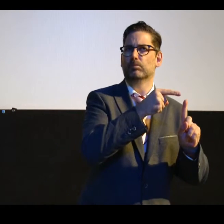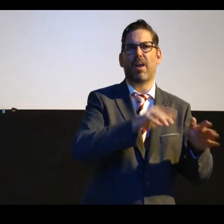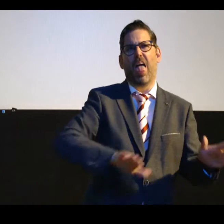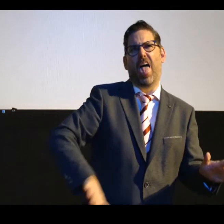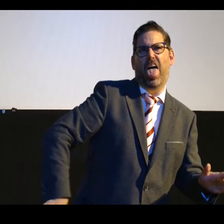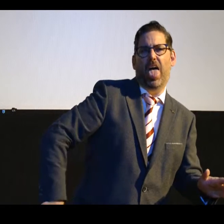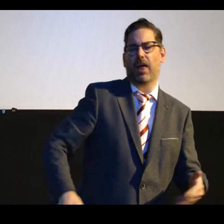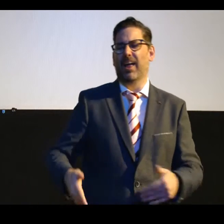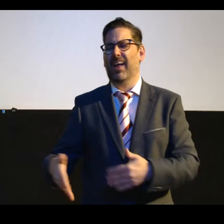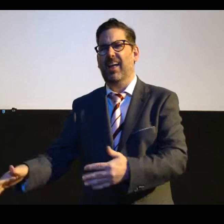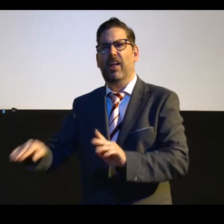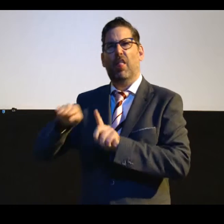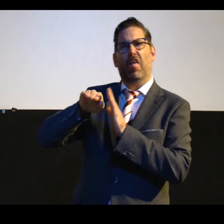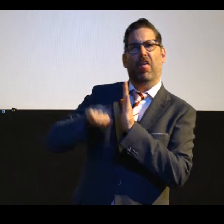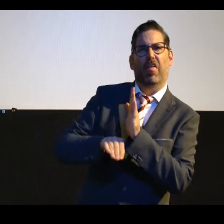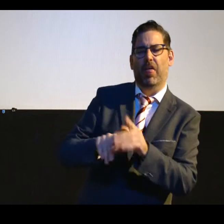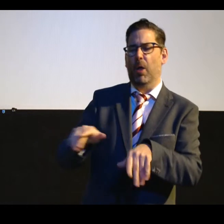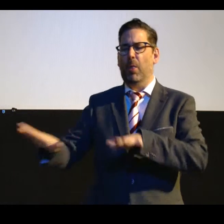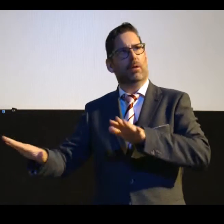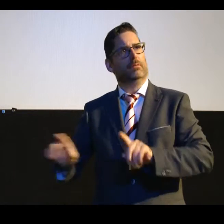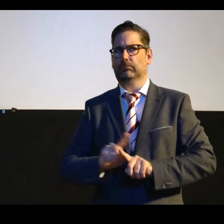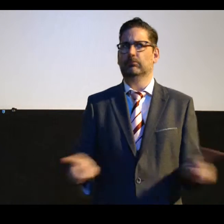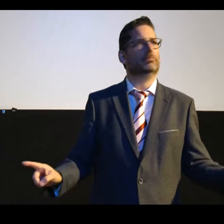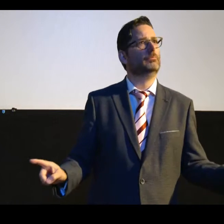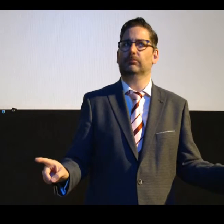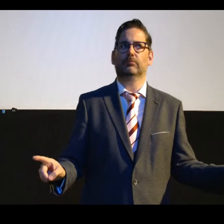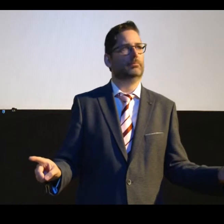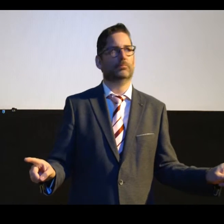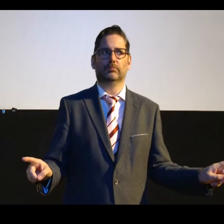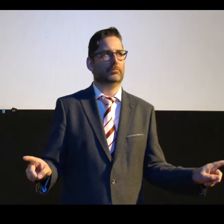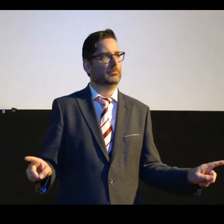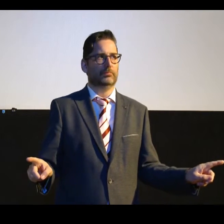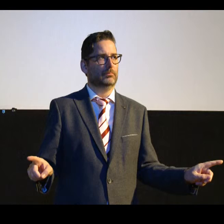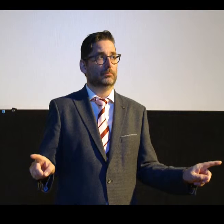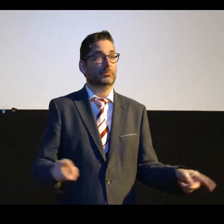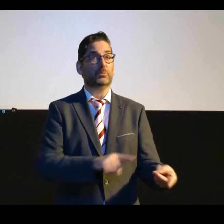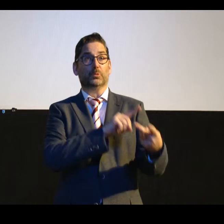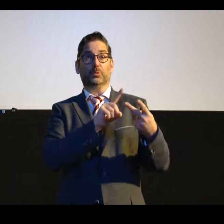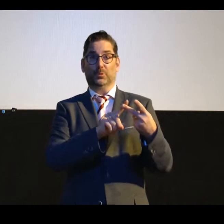nuestra comunidad, ese es uno de los trabajos principales. El equiparar la situación